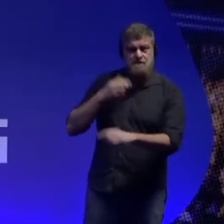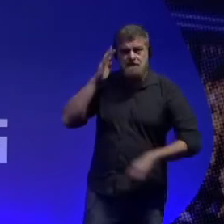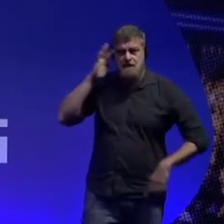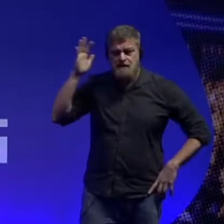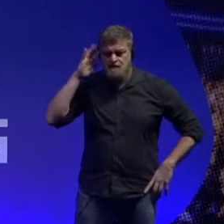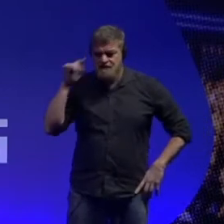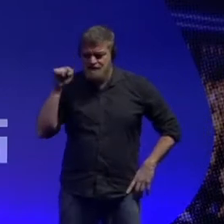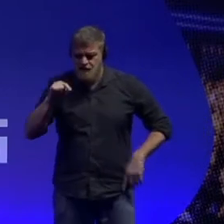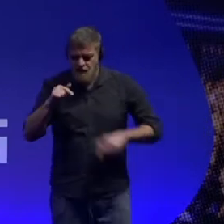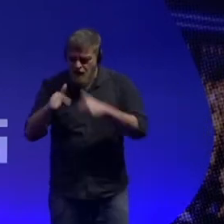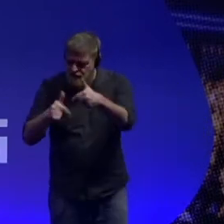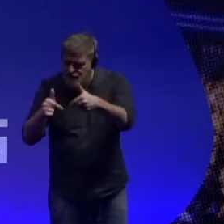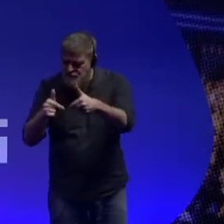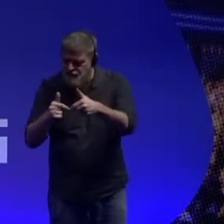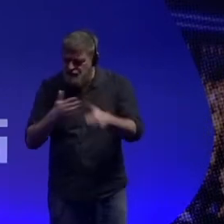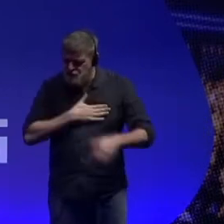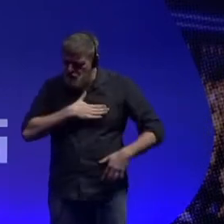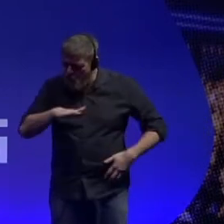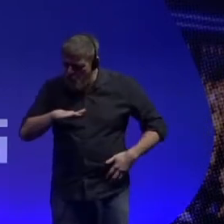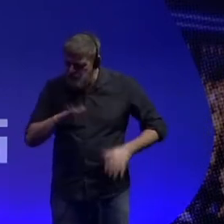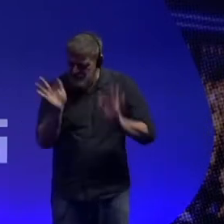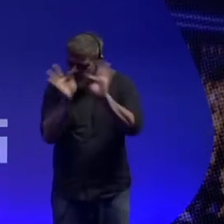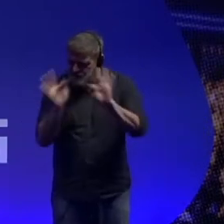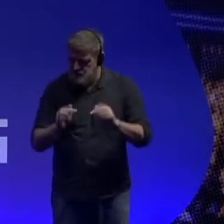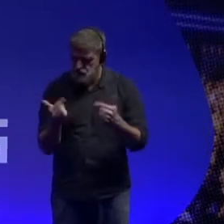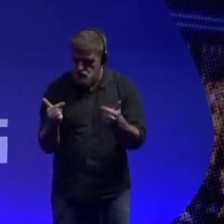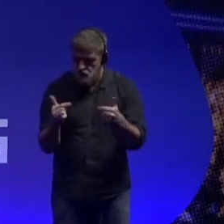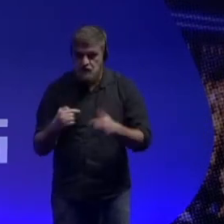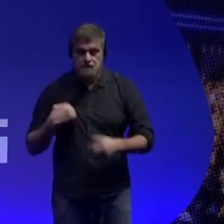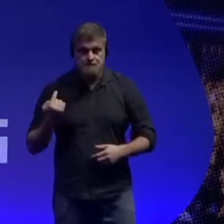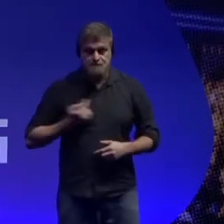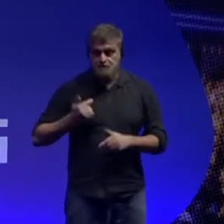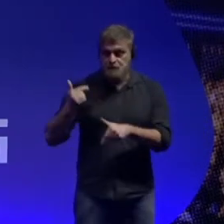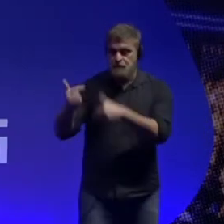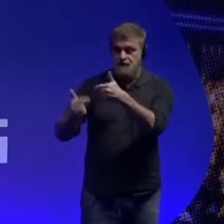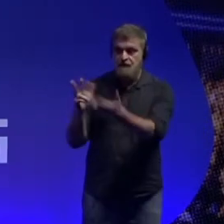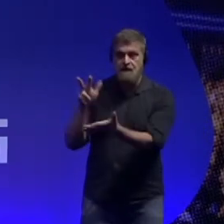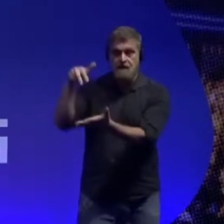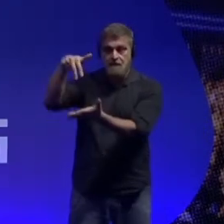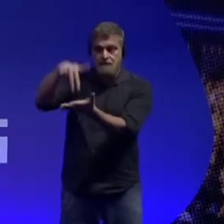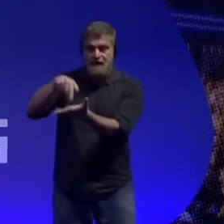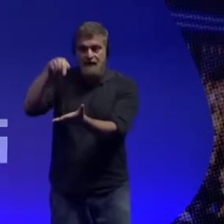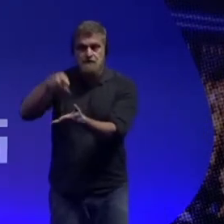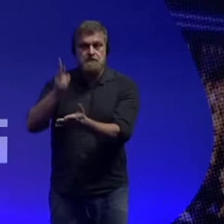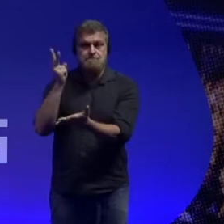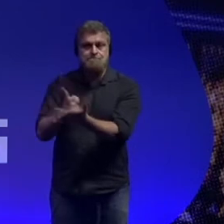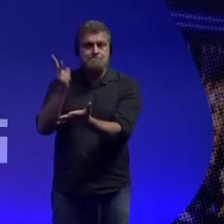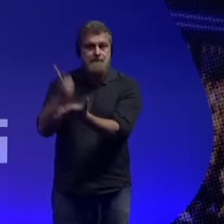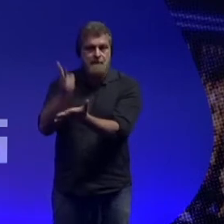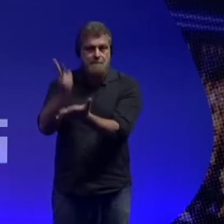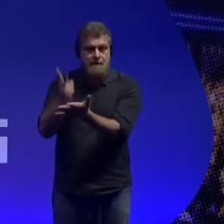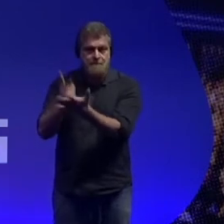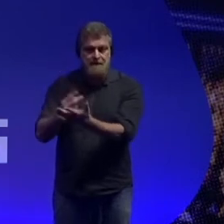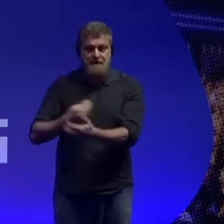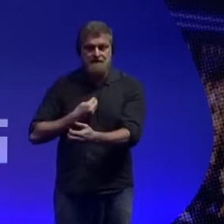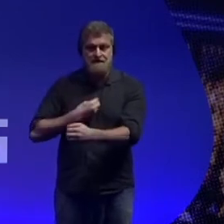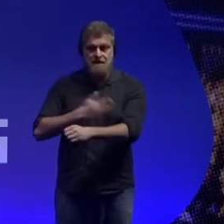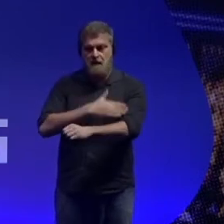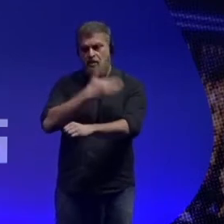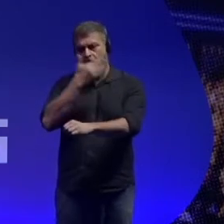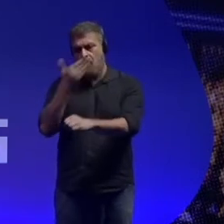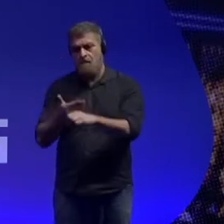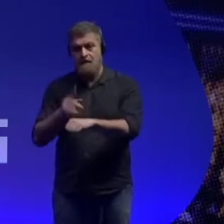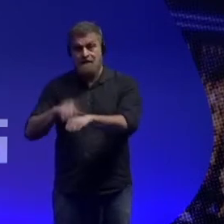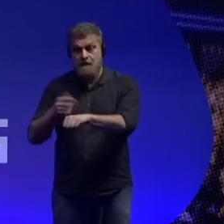isso. O trabalho, quando a gente está acordado, é o lugar que a gente mais passa tempo da nossa vida.